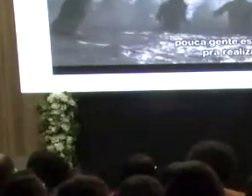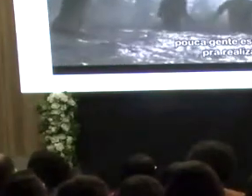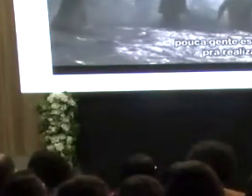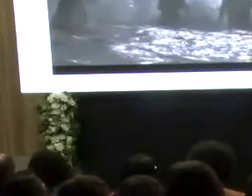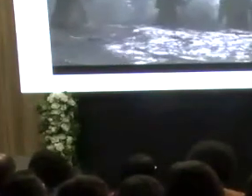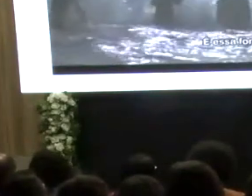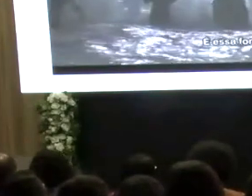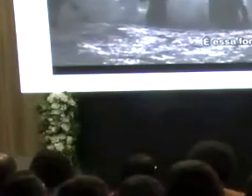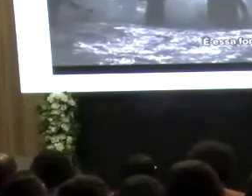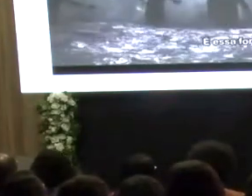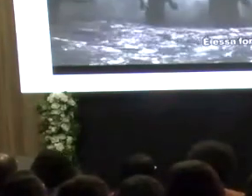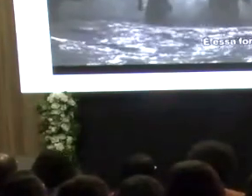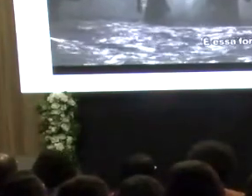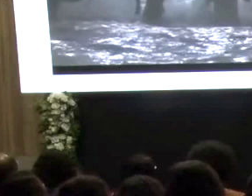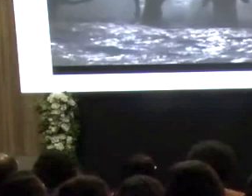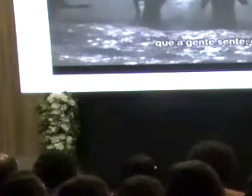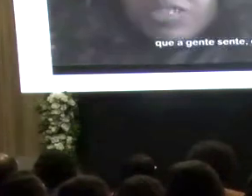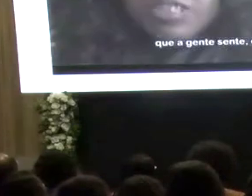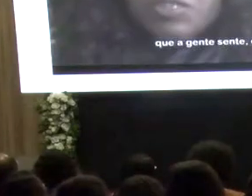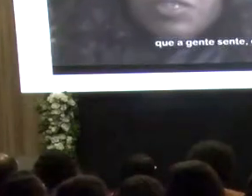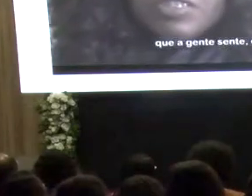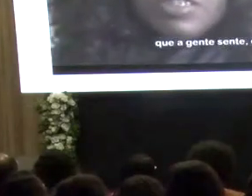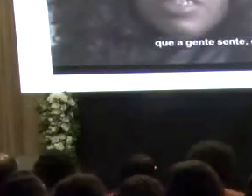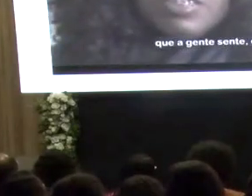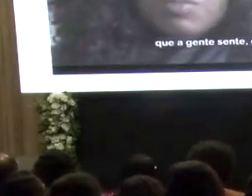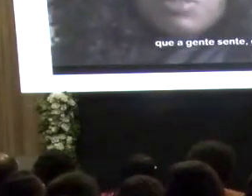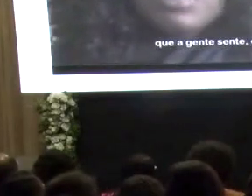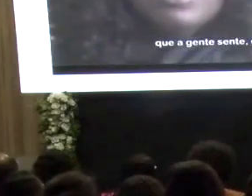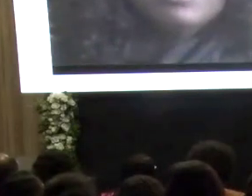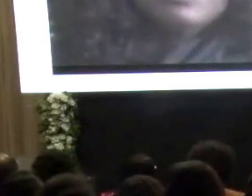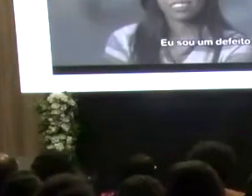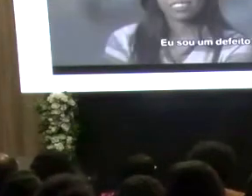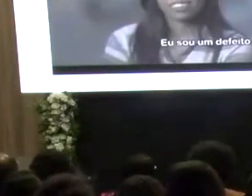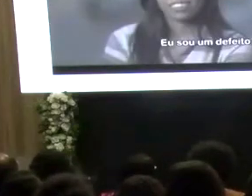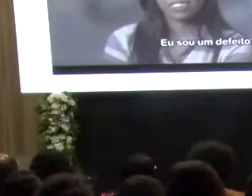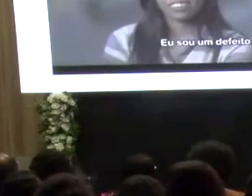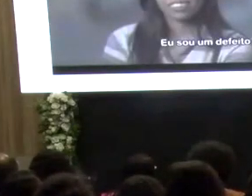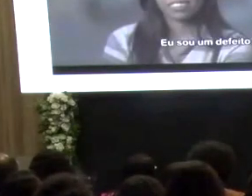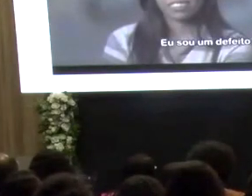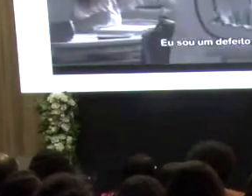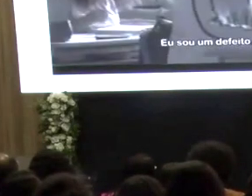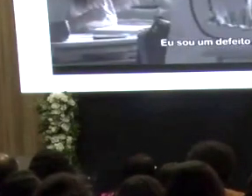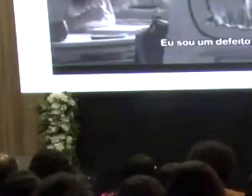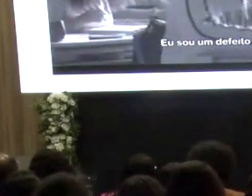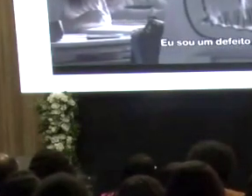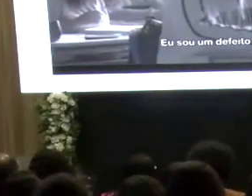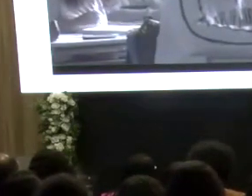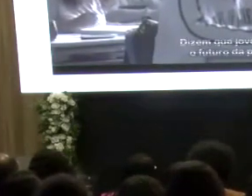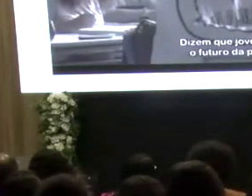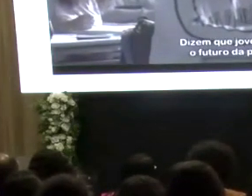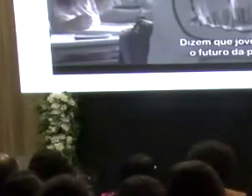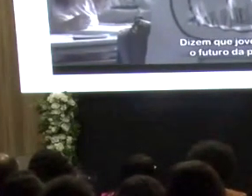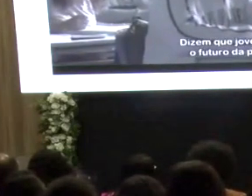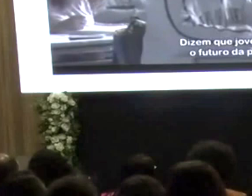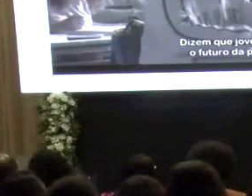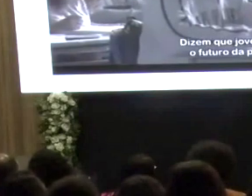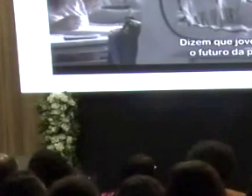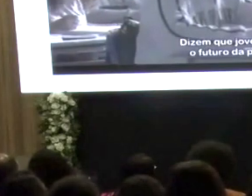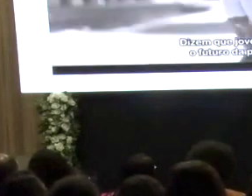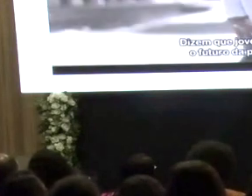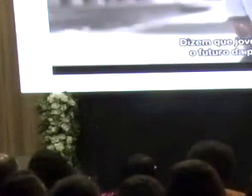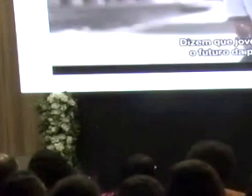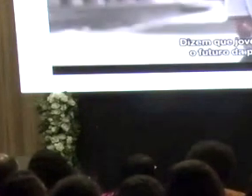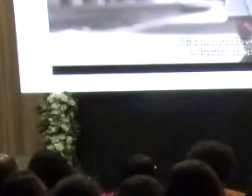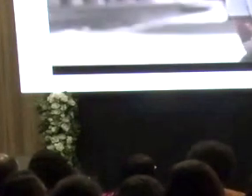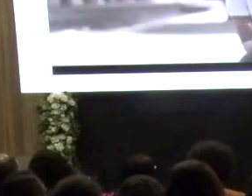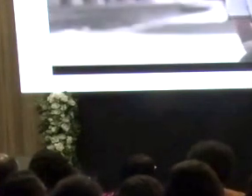para realizar. É essa força que a gente sente, esse poder. Eu sou um defeito de fábrica. Dizem que os jovens são o